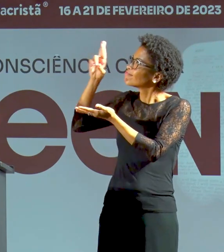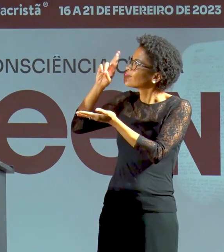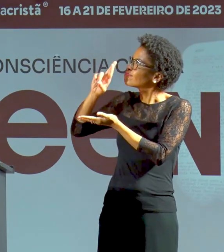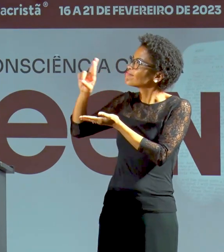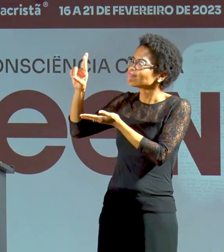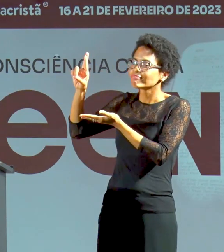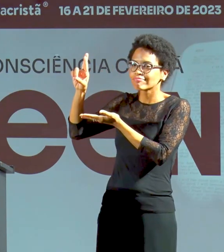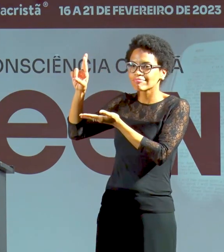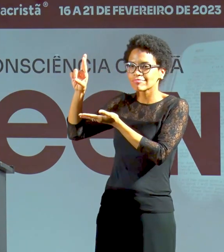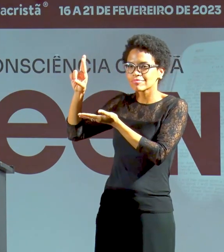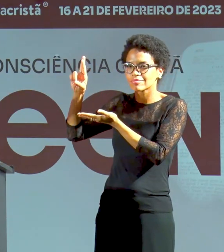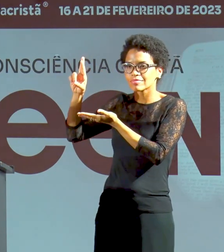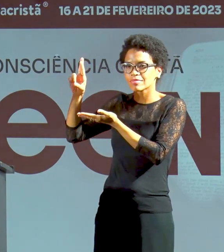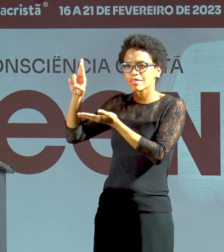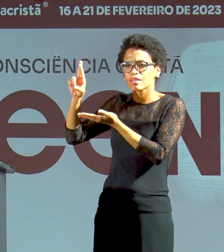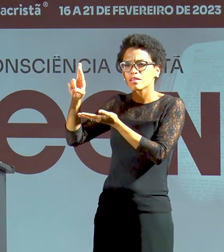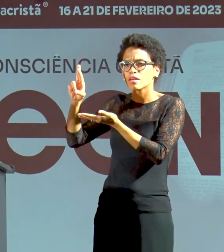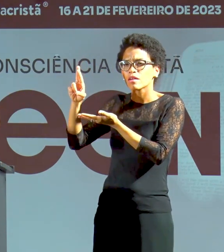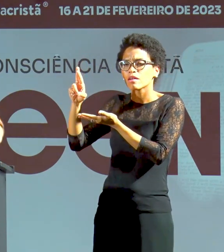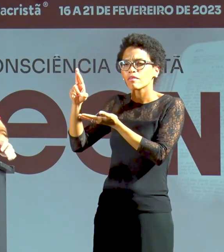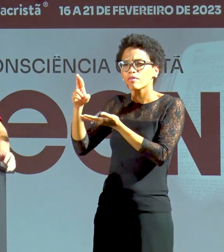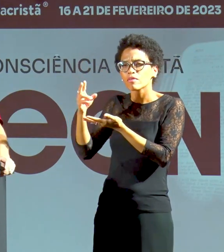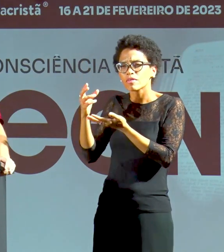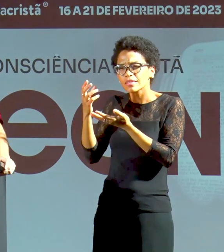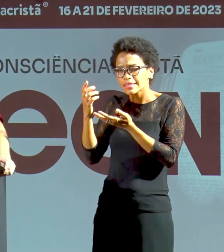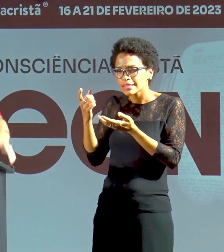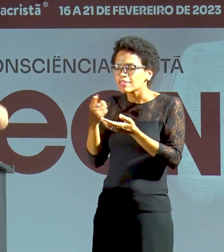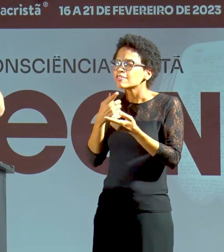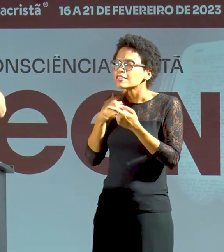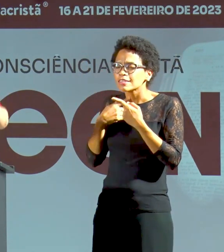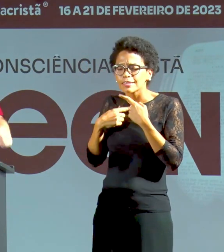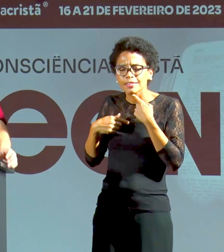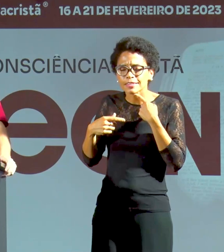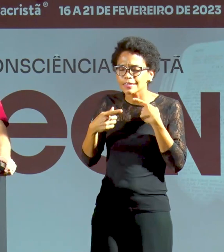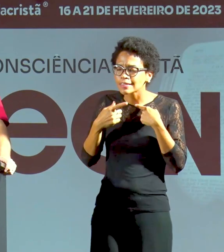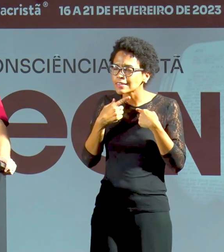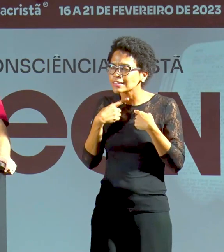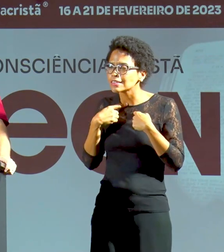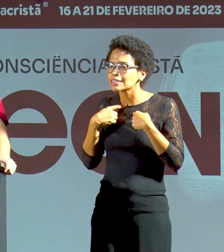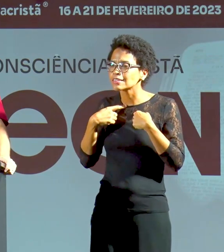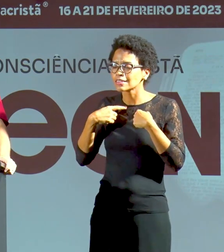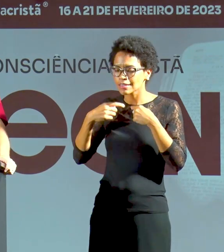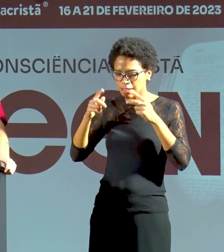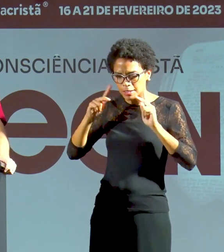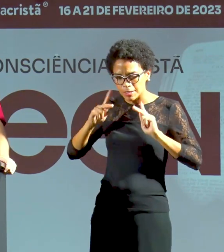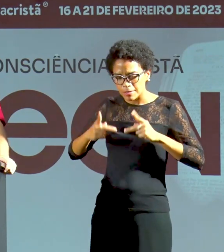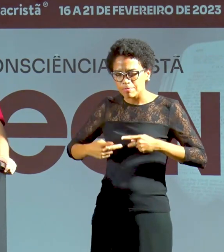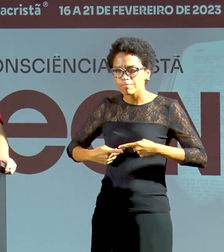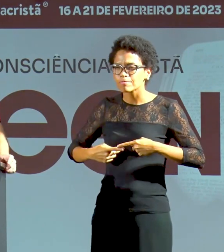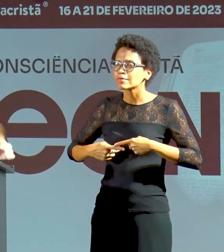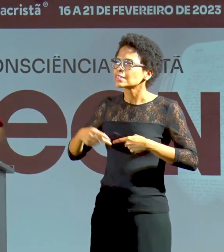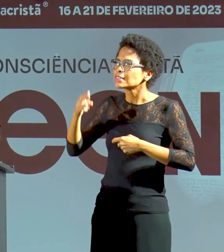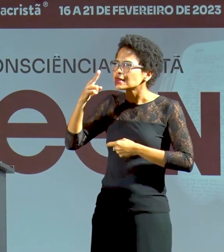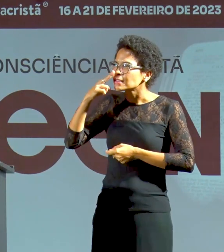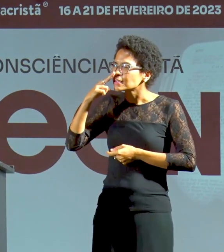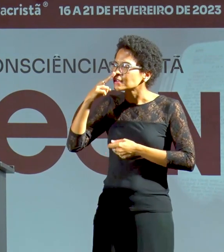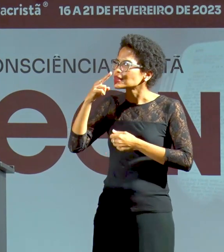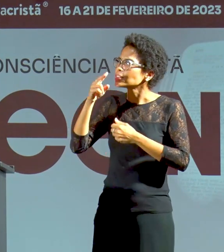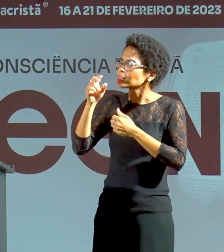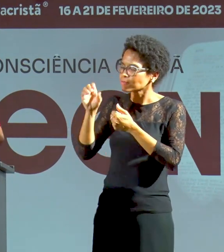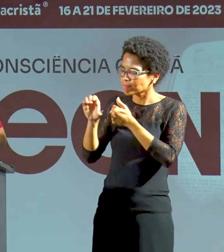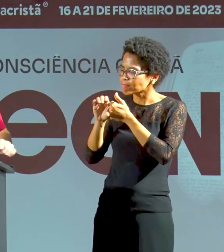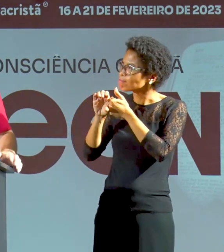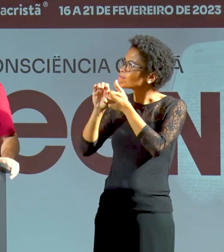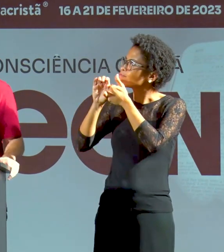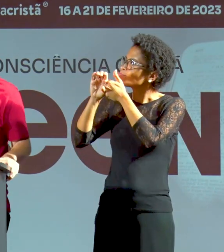ser esse Cristão que você espera encontrar essa Cristã que você espera encontrar busque ser ela se renda